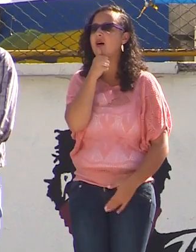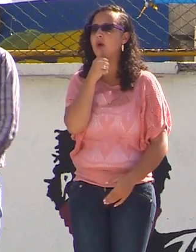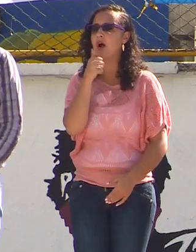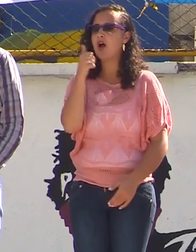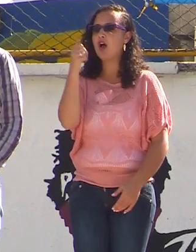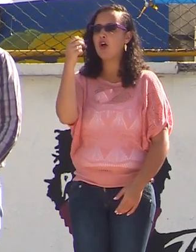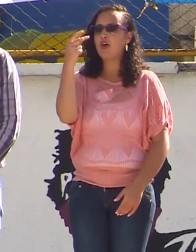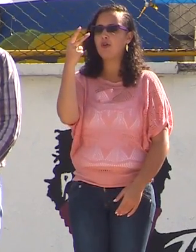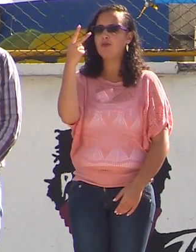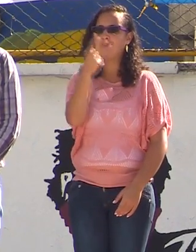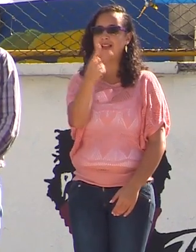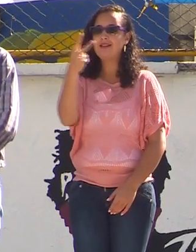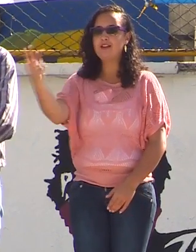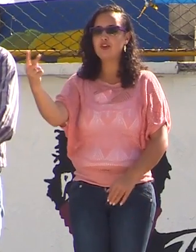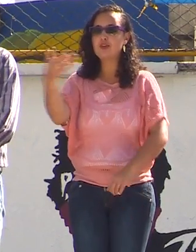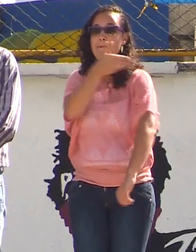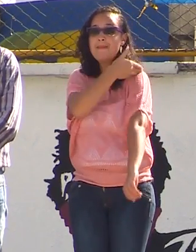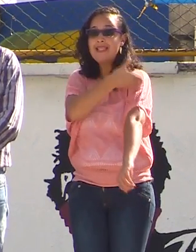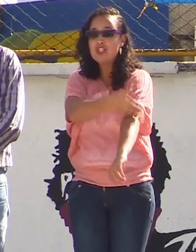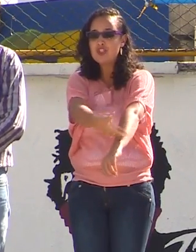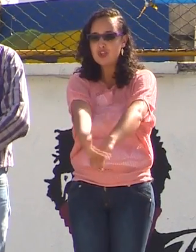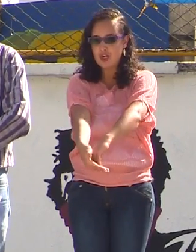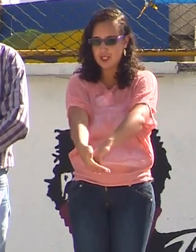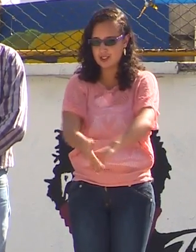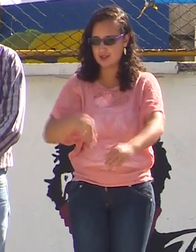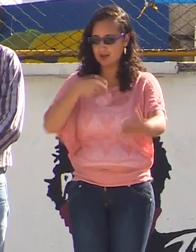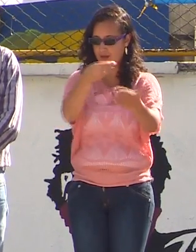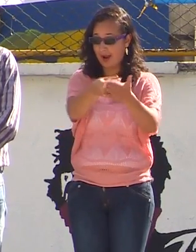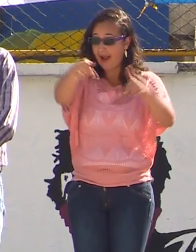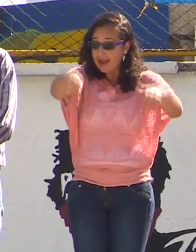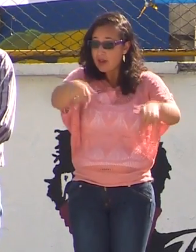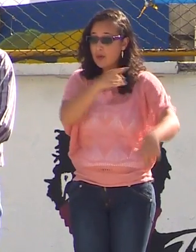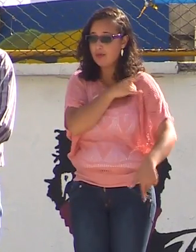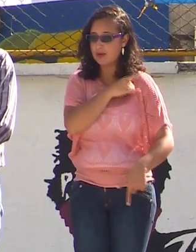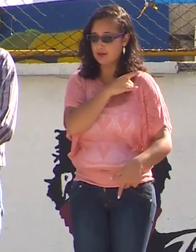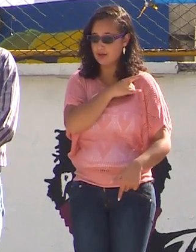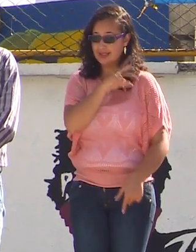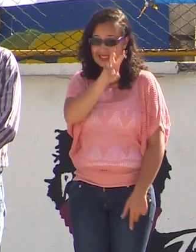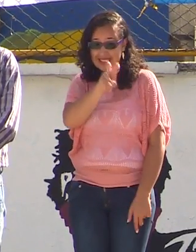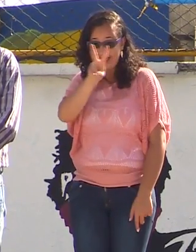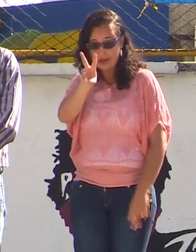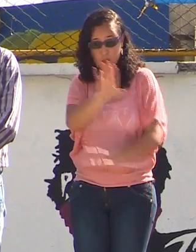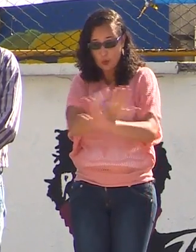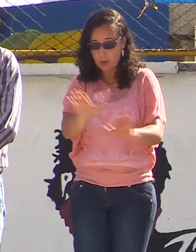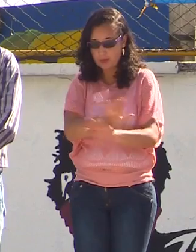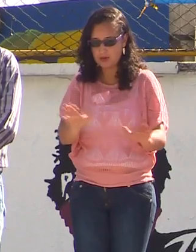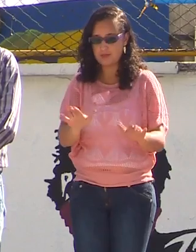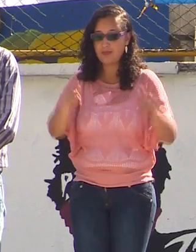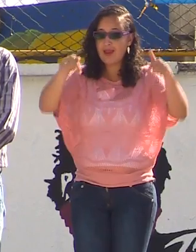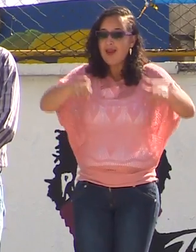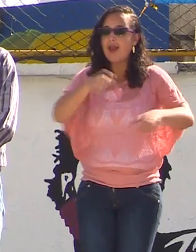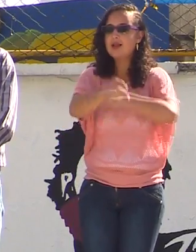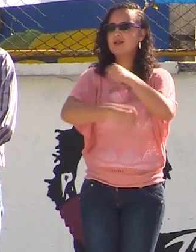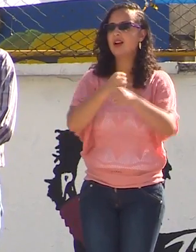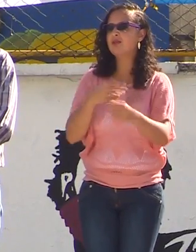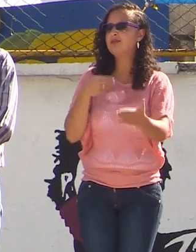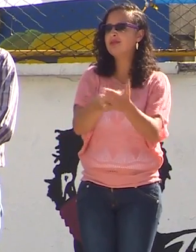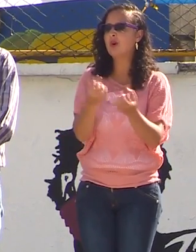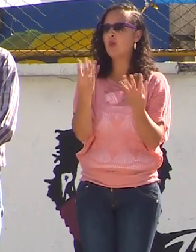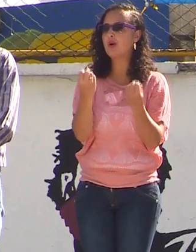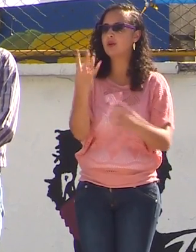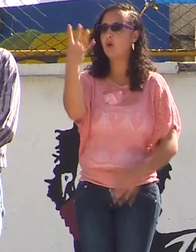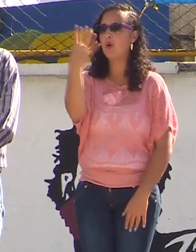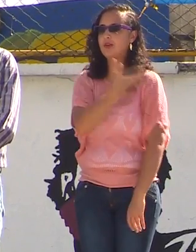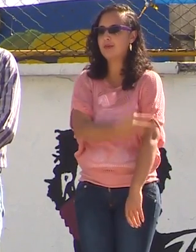agua en las instalaciones de la 72. En este año solo pagamos